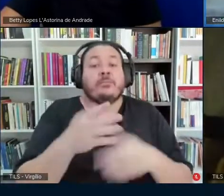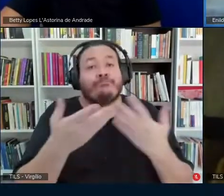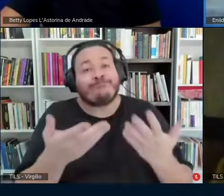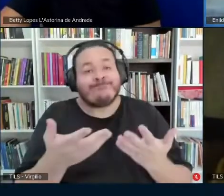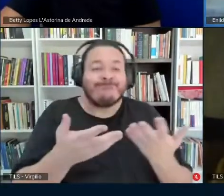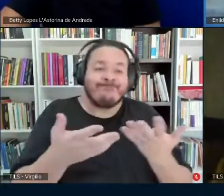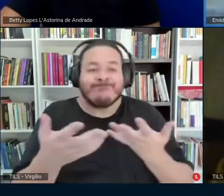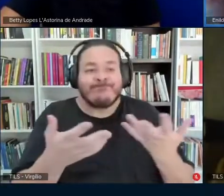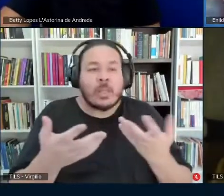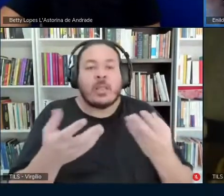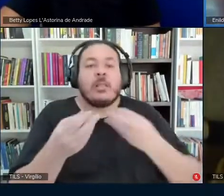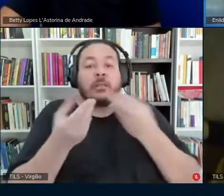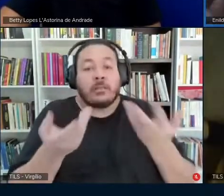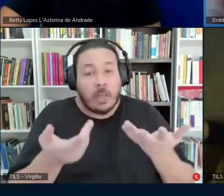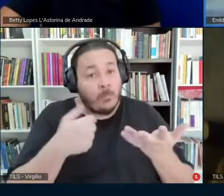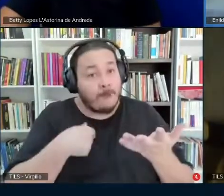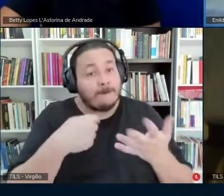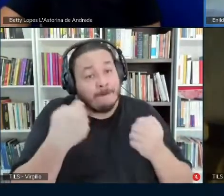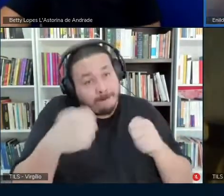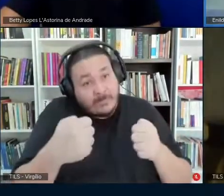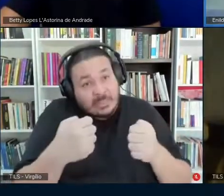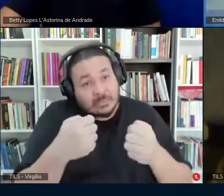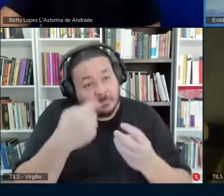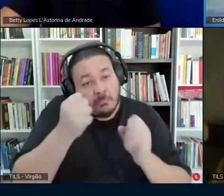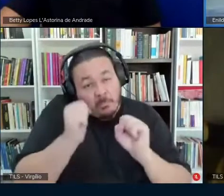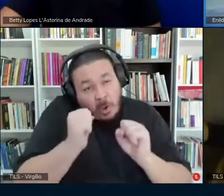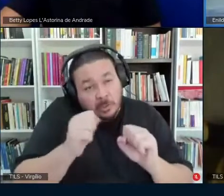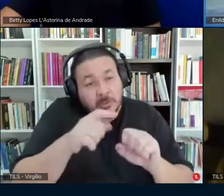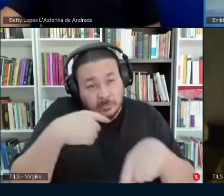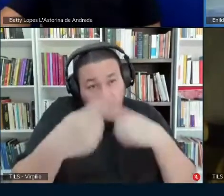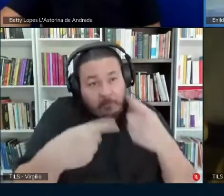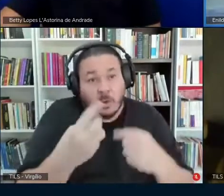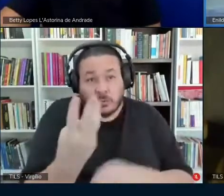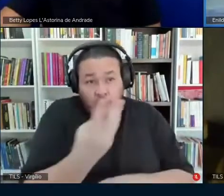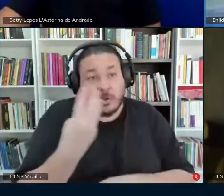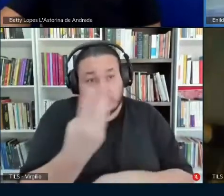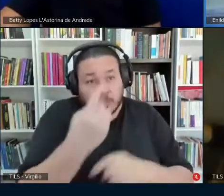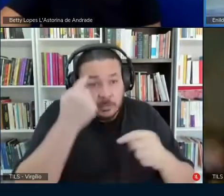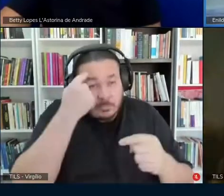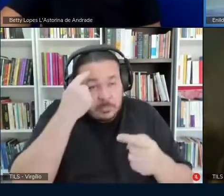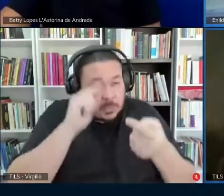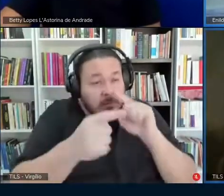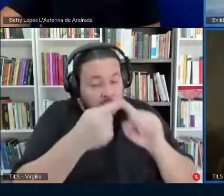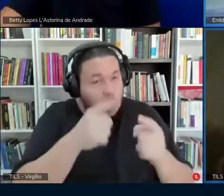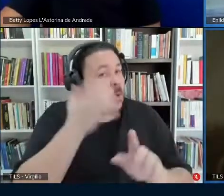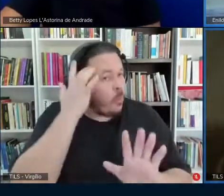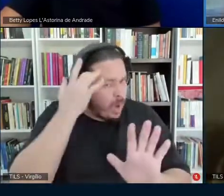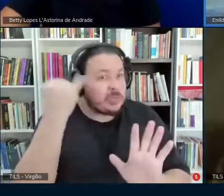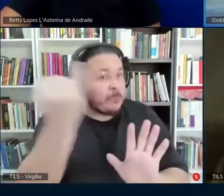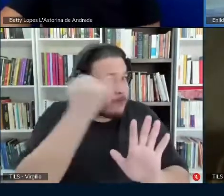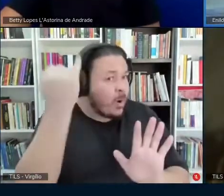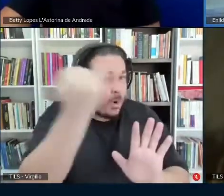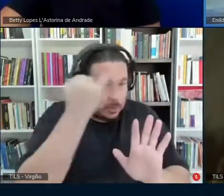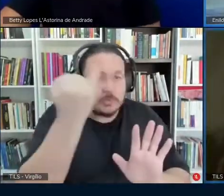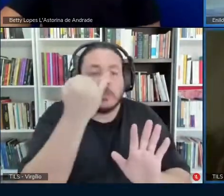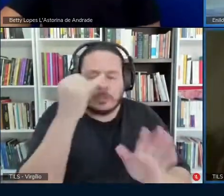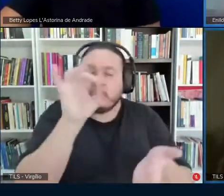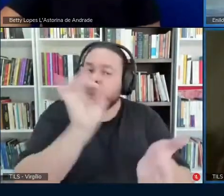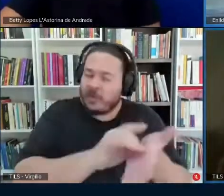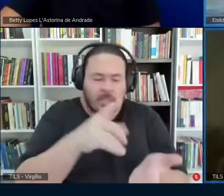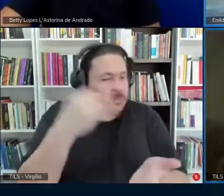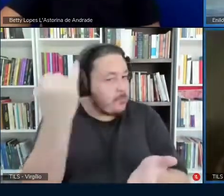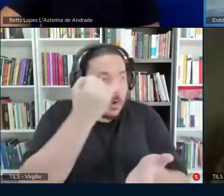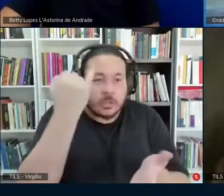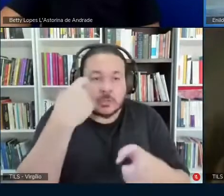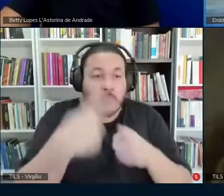Então, é isso aí. Aí nós três podemos pensar isso depois, tá bem? Eu acho boa a observação, é muito boa, porque ela é histórica. Só que